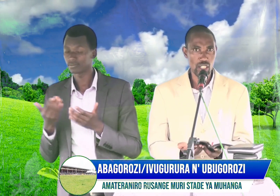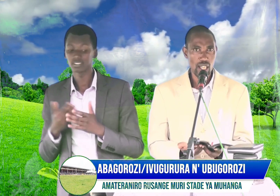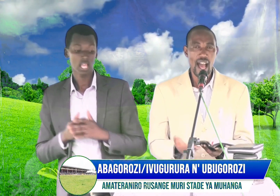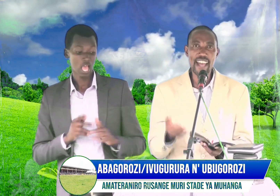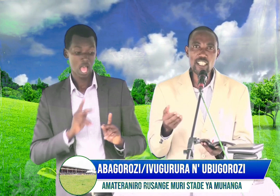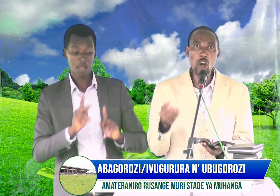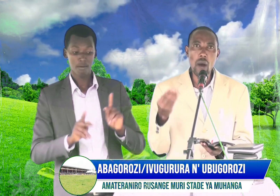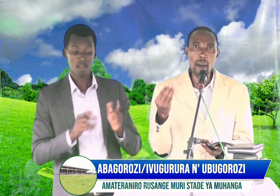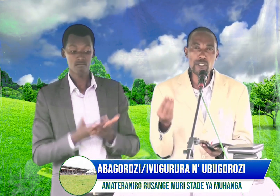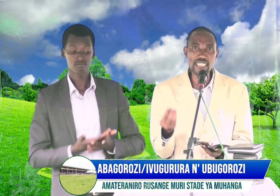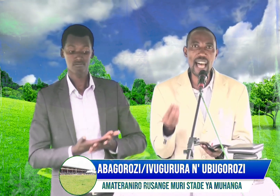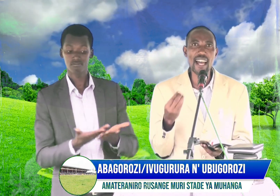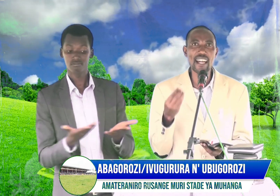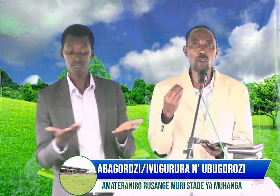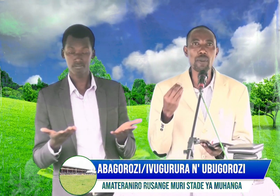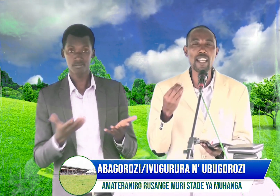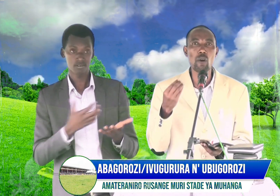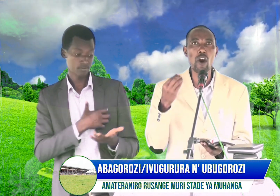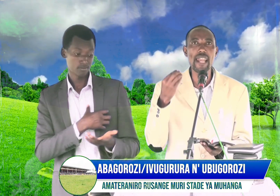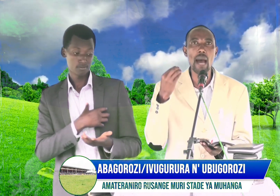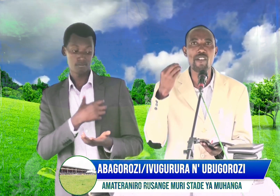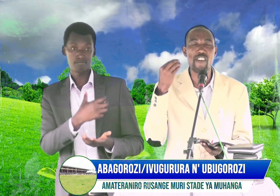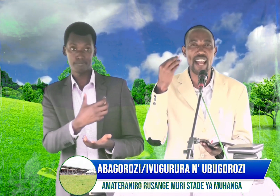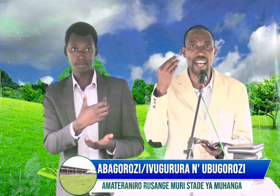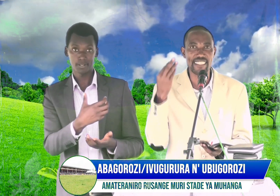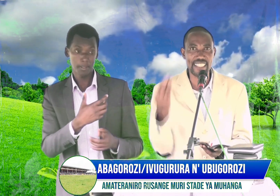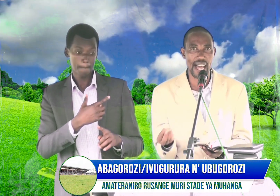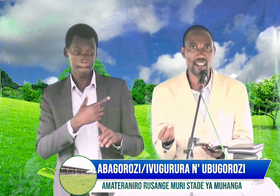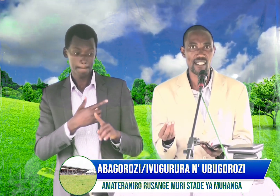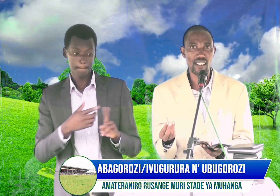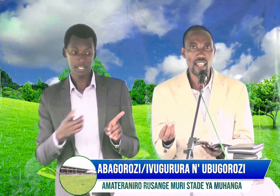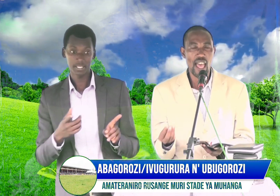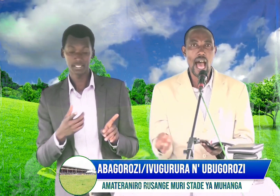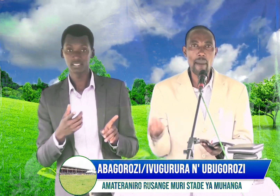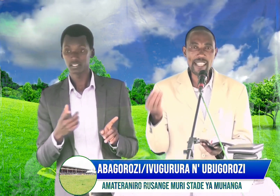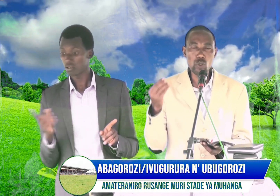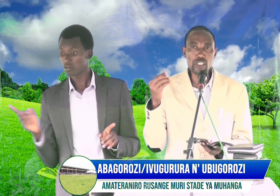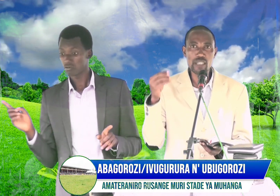mwinshi ariko wamusanga akakubwira ko nta mafaranga agira.